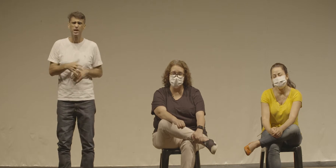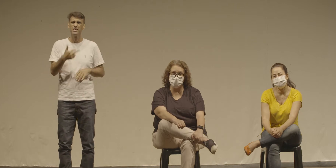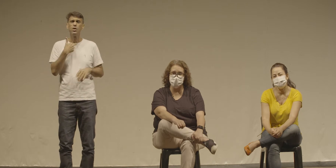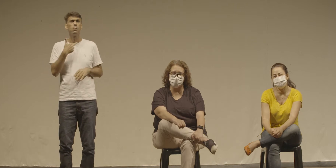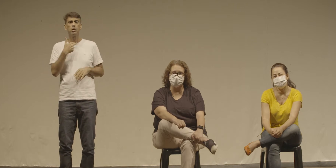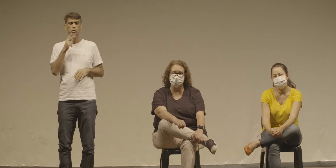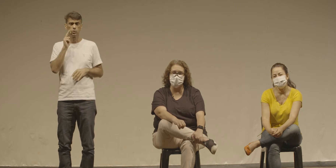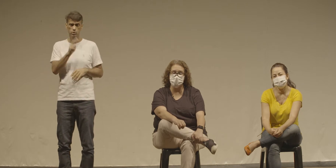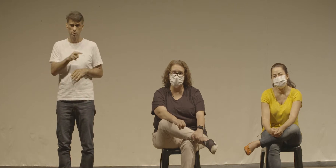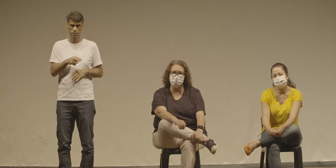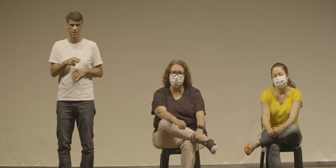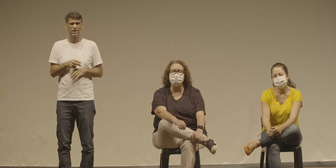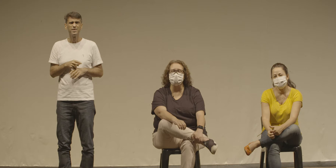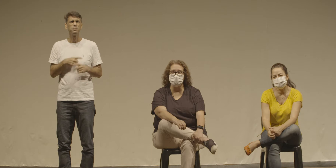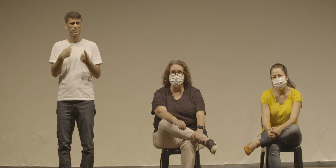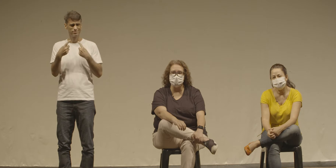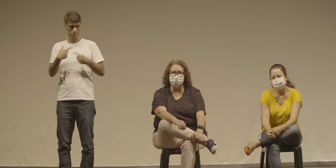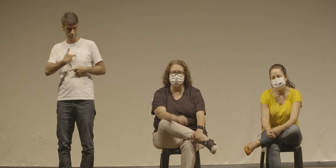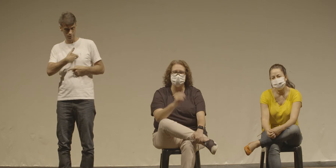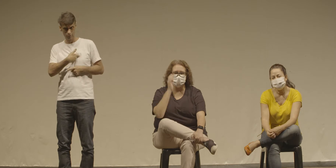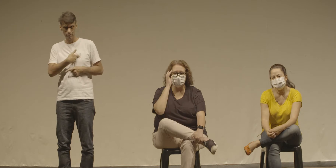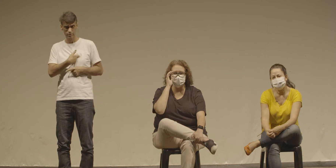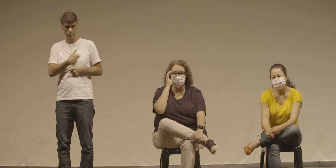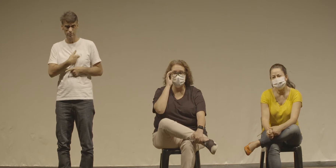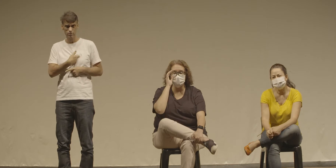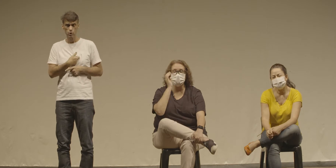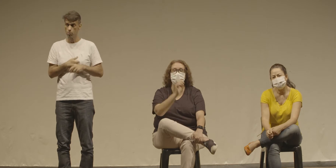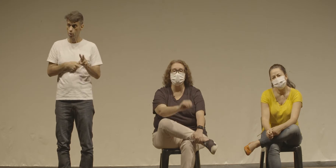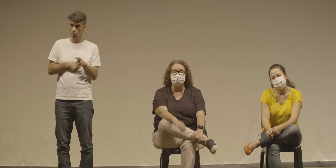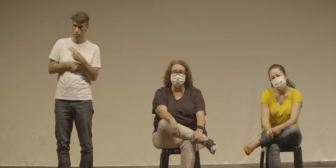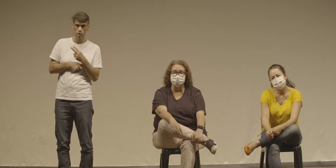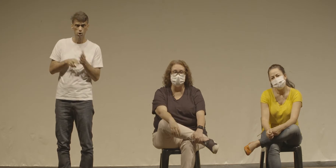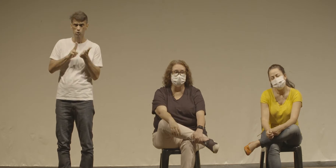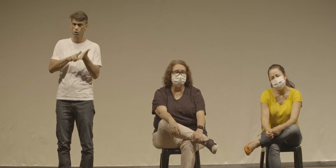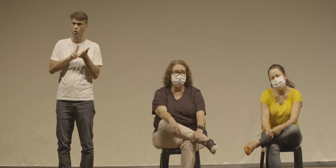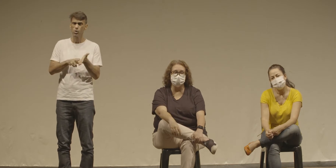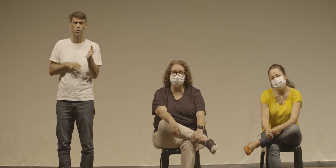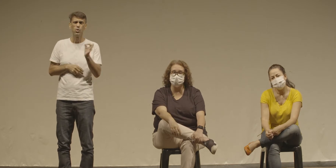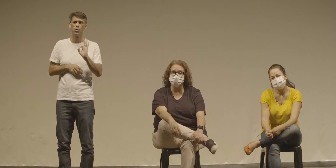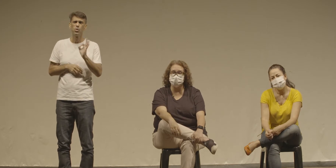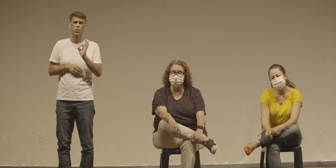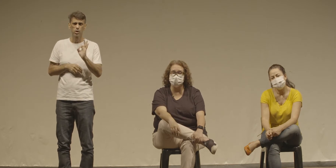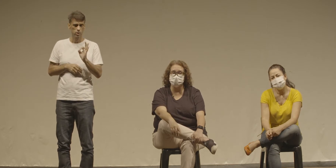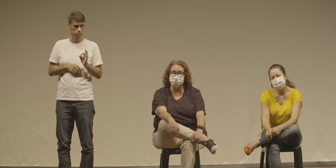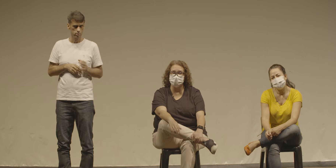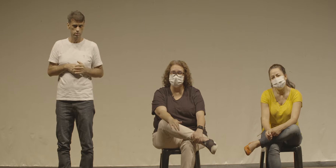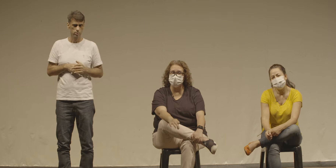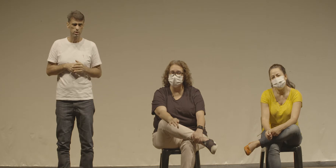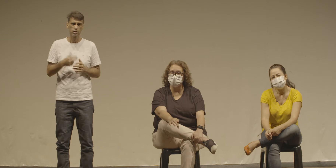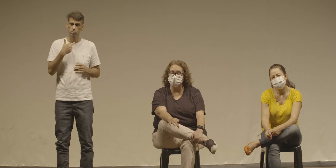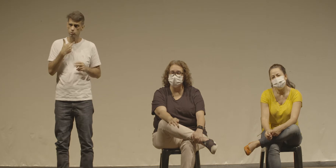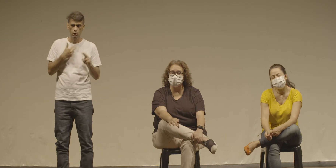para Passava na Presidente Vargas, não podia olhar para o lado dos Correios, porque ali era um lugar que ninguém